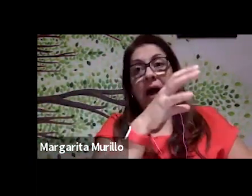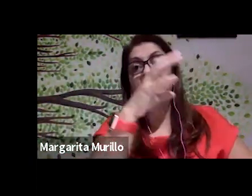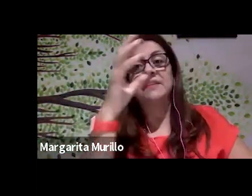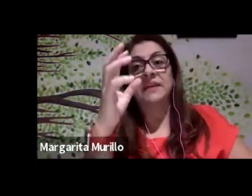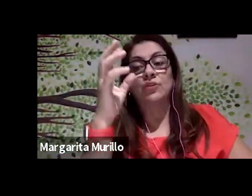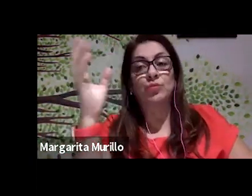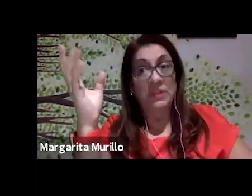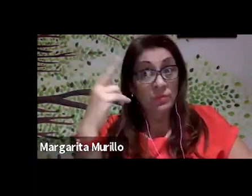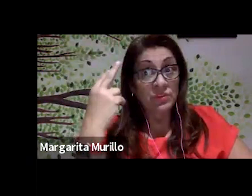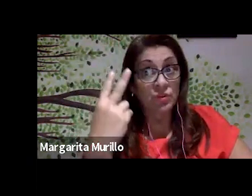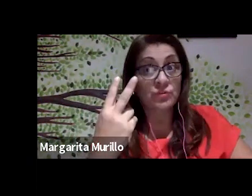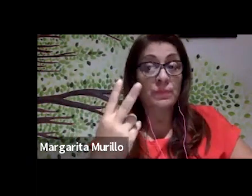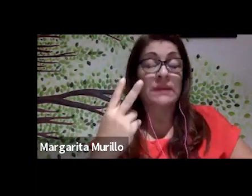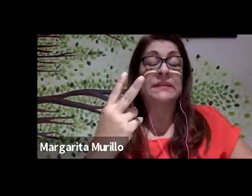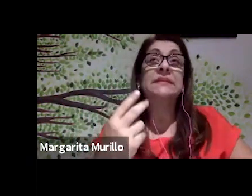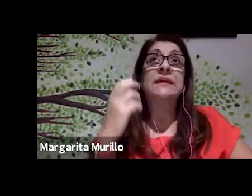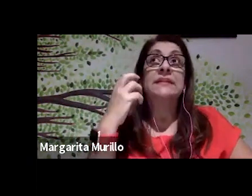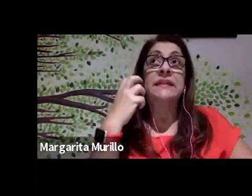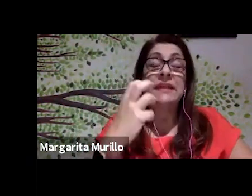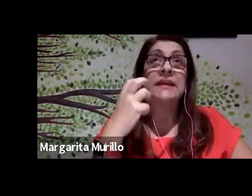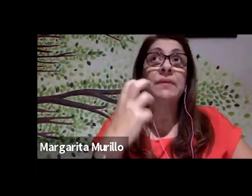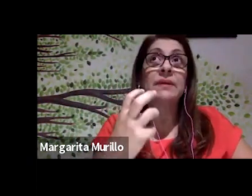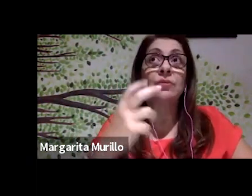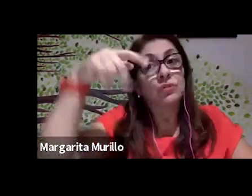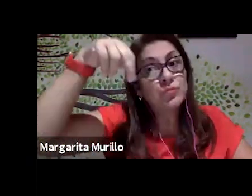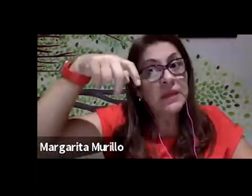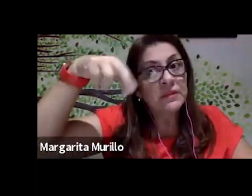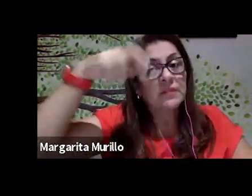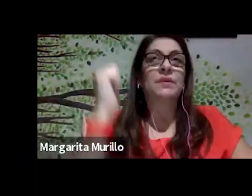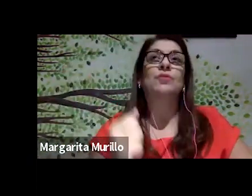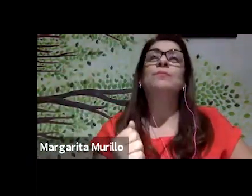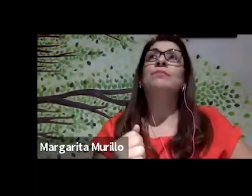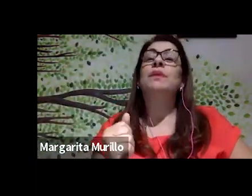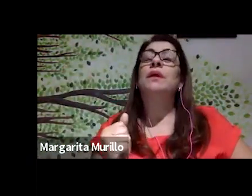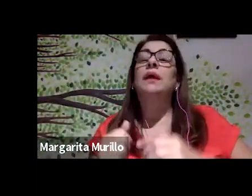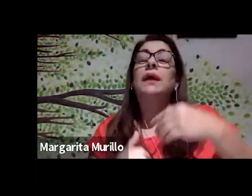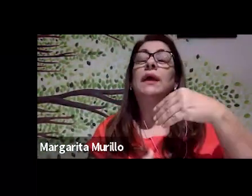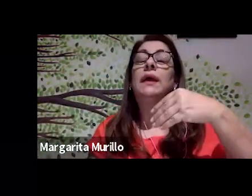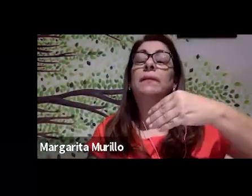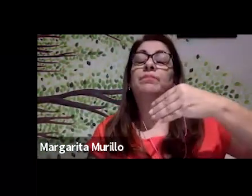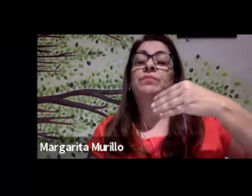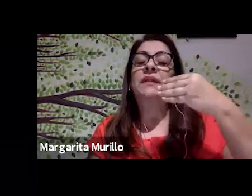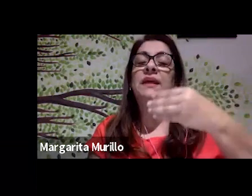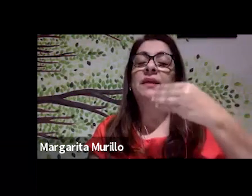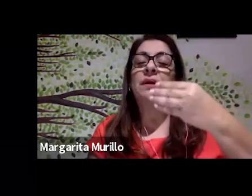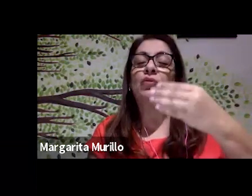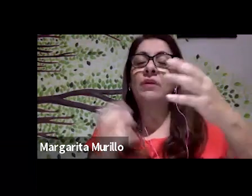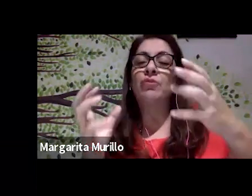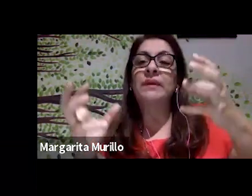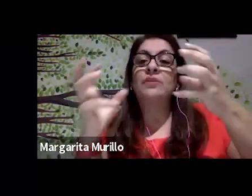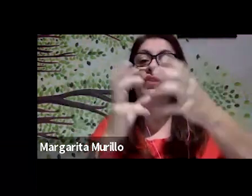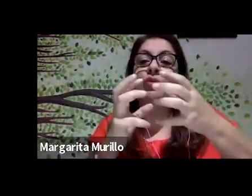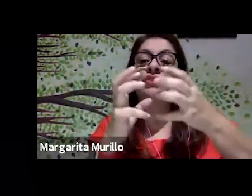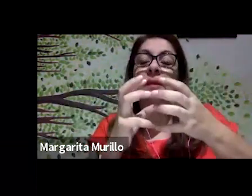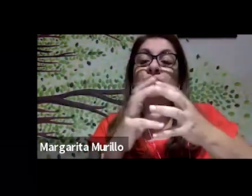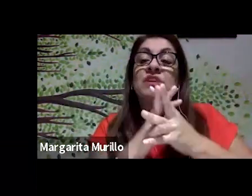antes de que nos pusiéramos en dos patas tenía que ver con sus piernas Perdón tenía que ver con